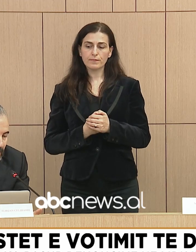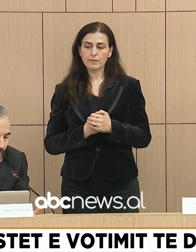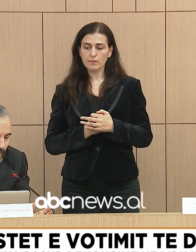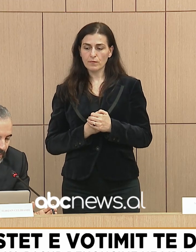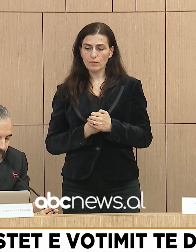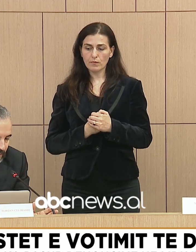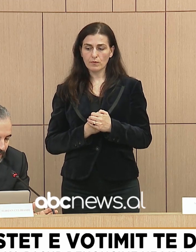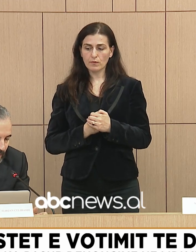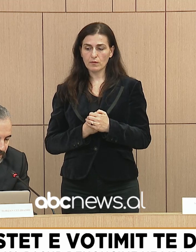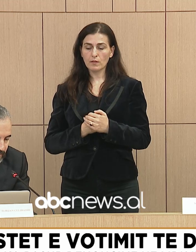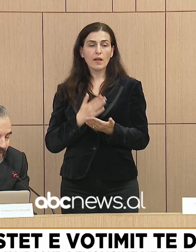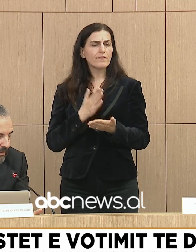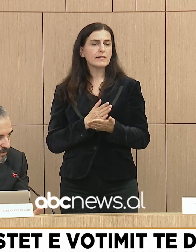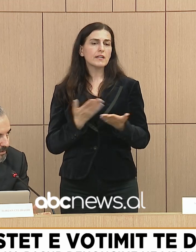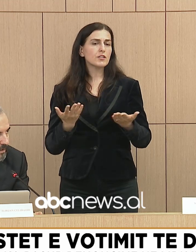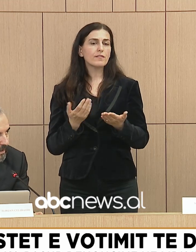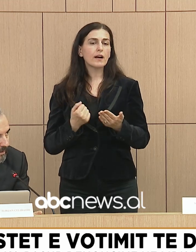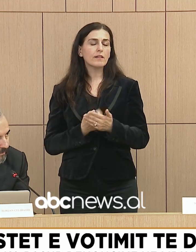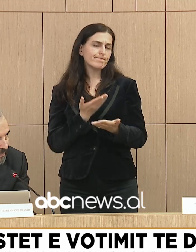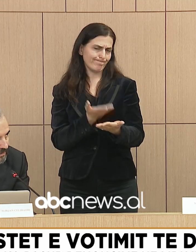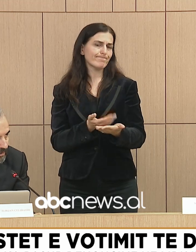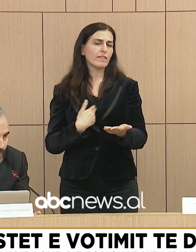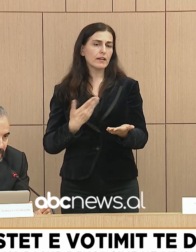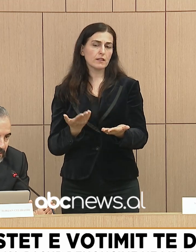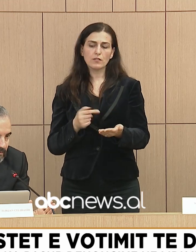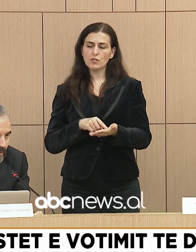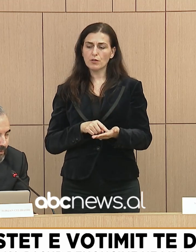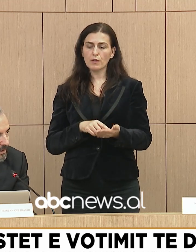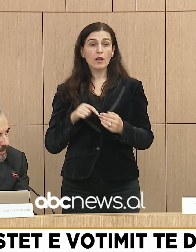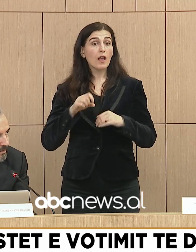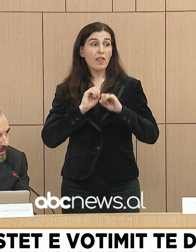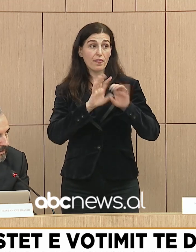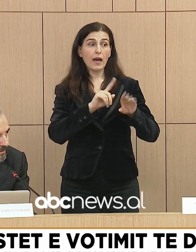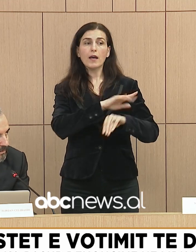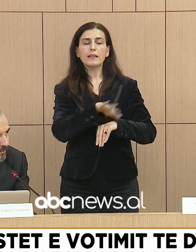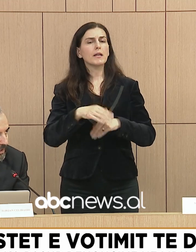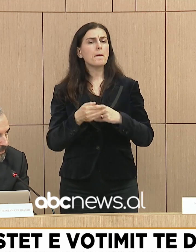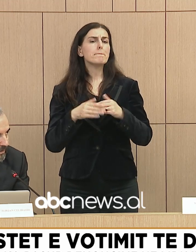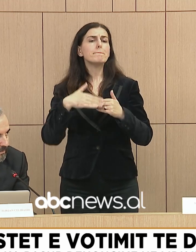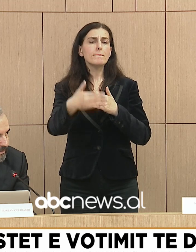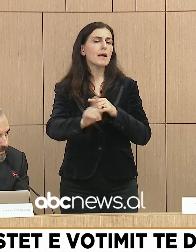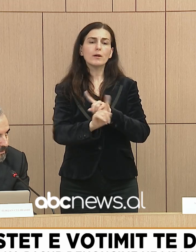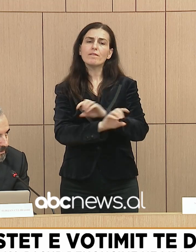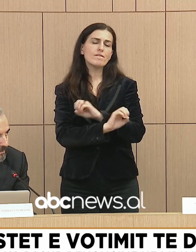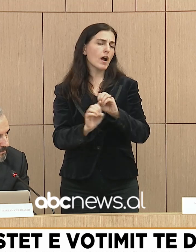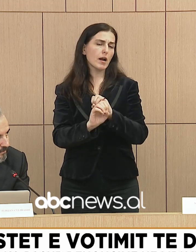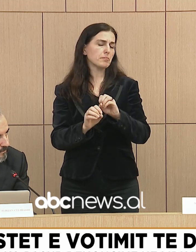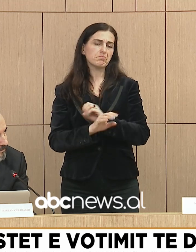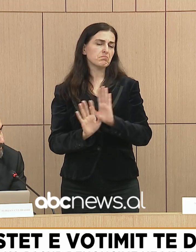ndërhyrë. Por e vërteta është, fakti është që pas atij momenti ne raportime të tilla nuk kemi.